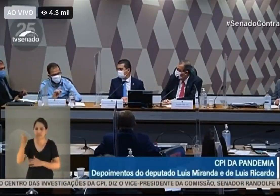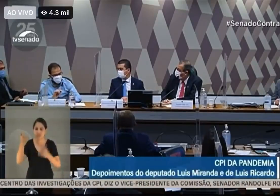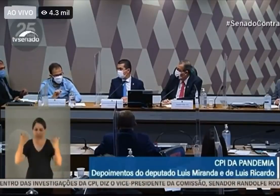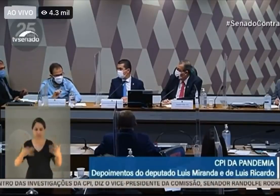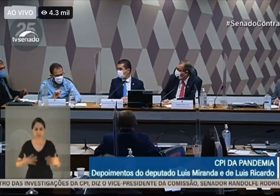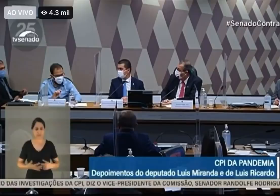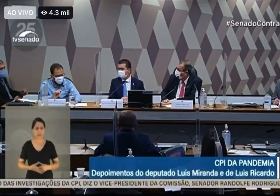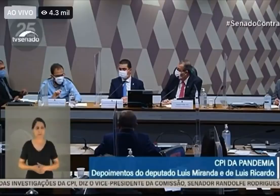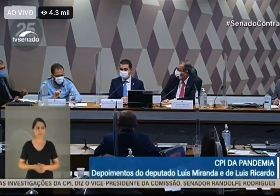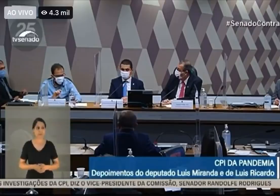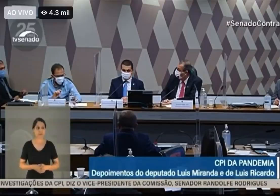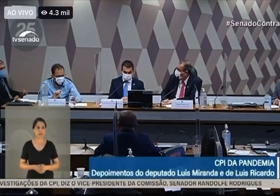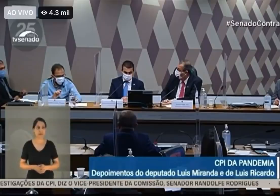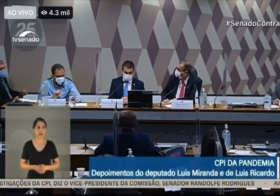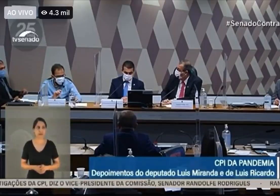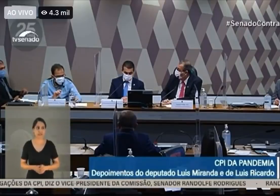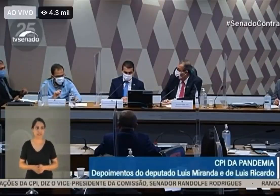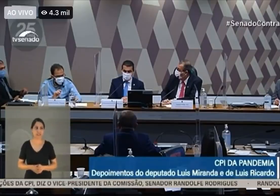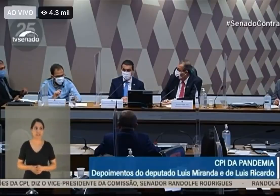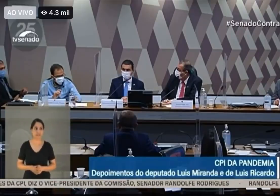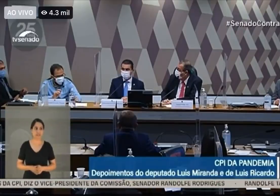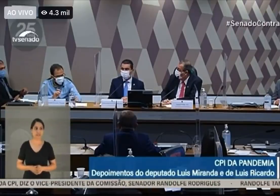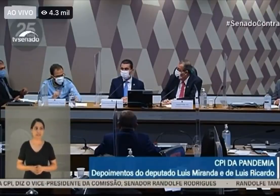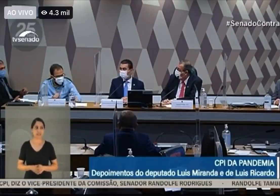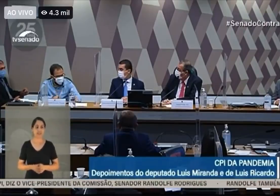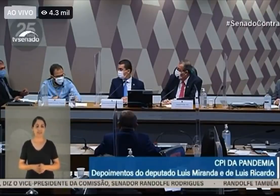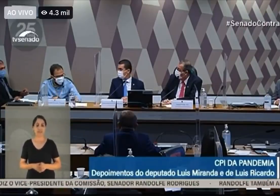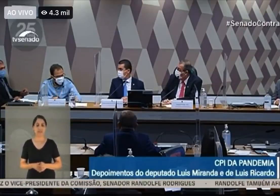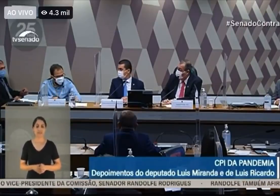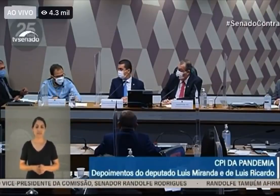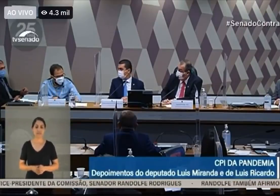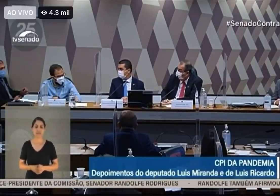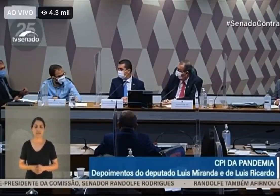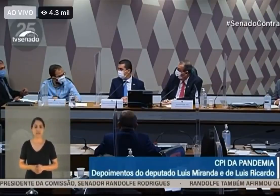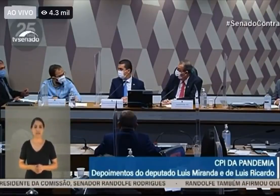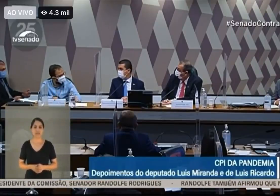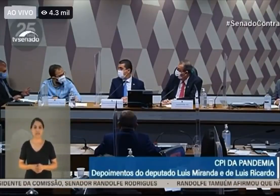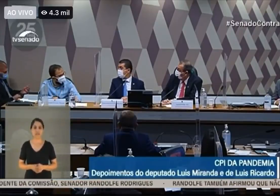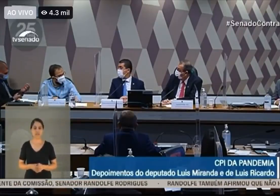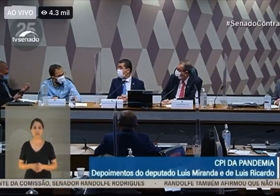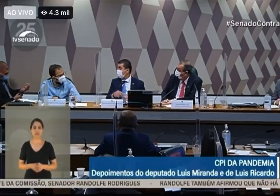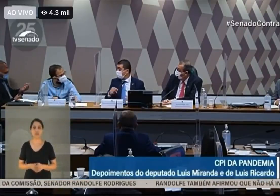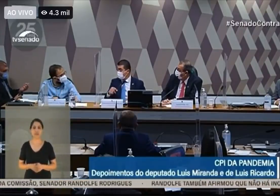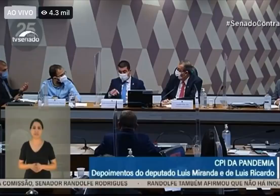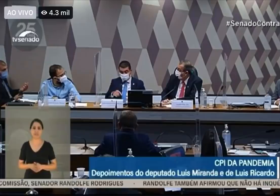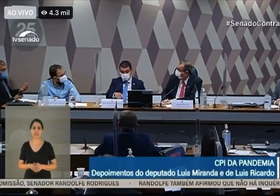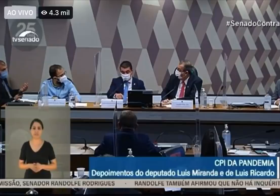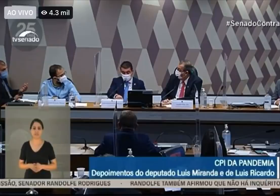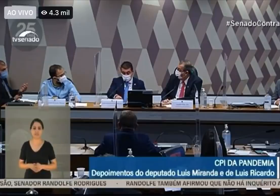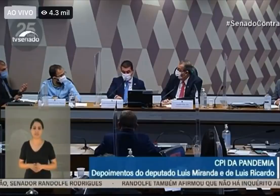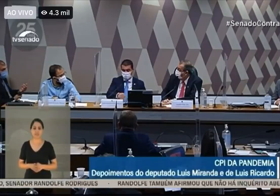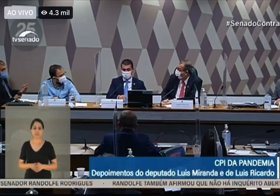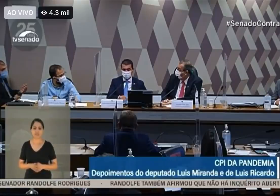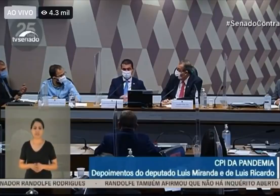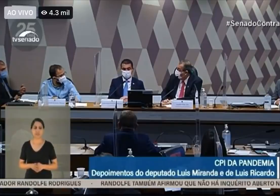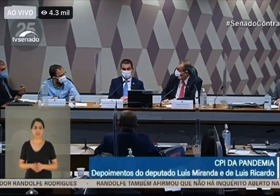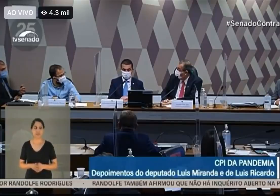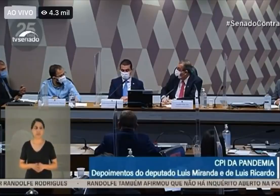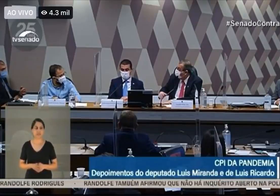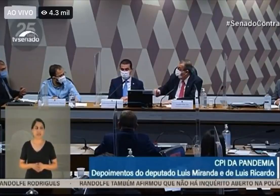ajude. É. Foi um servidor do ministério. Nome? Não. Quem foi o rapaz? Um vendedor. O rapaz que disse que